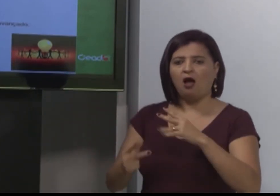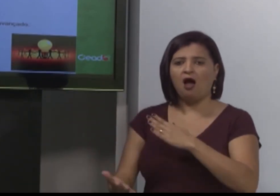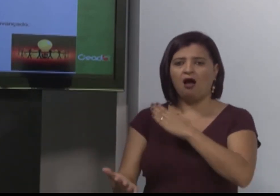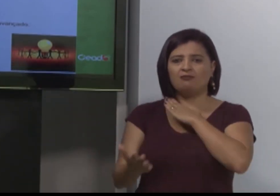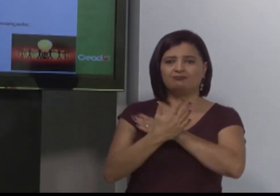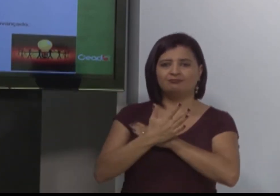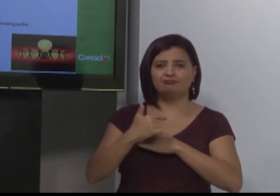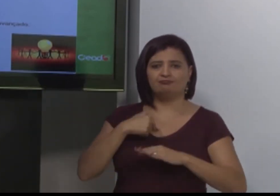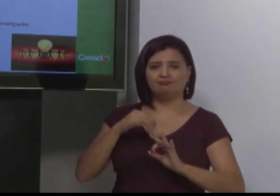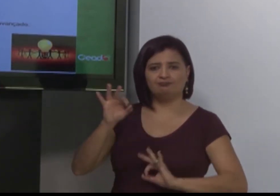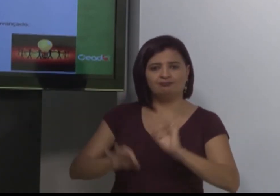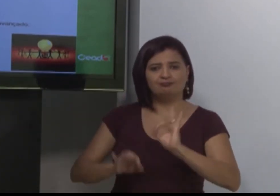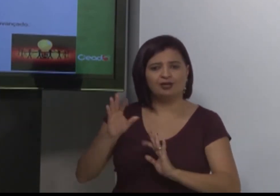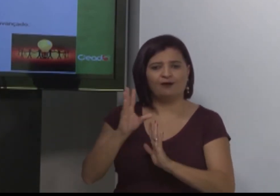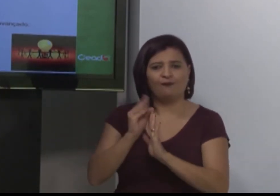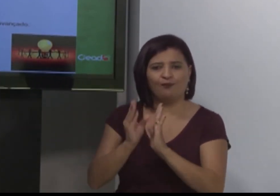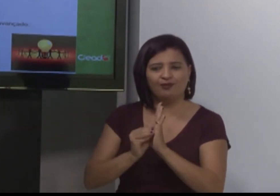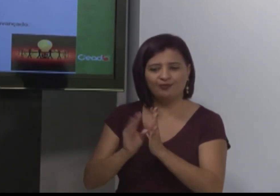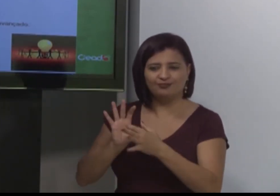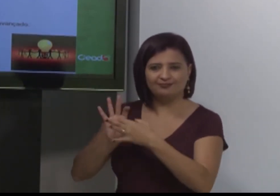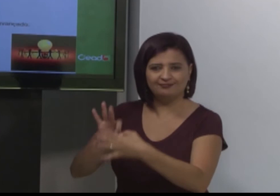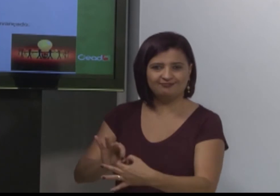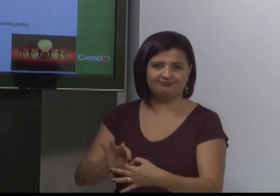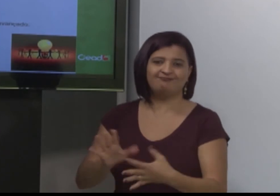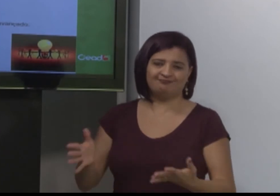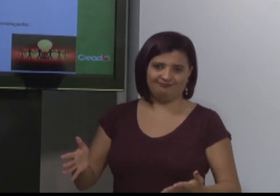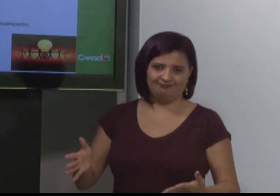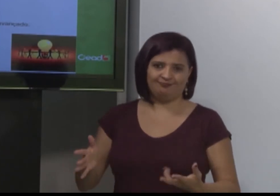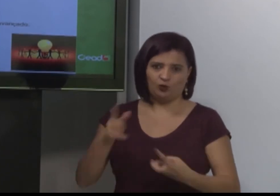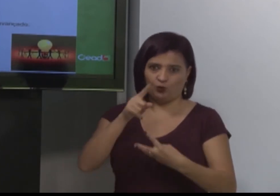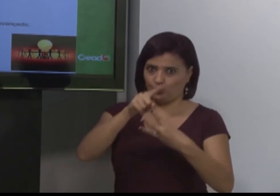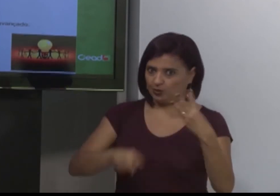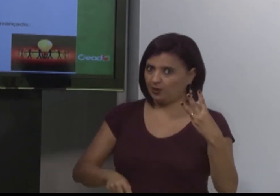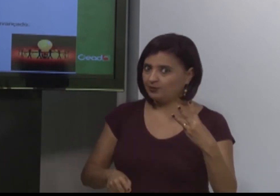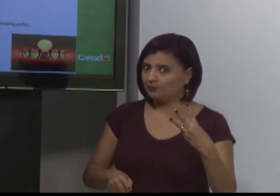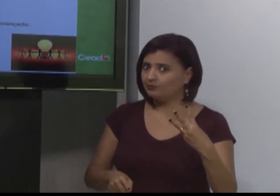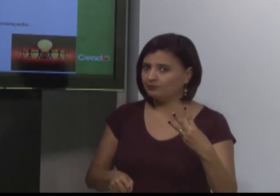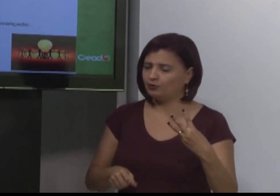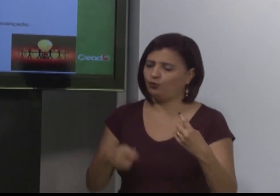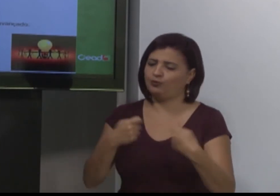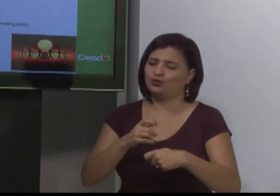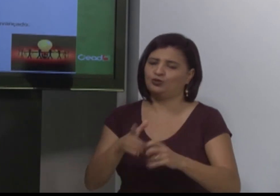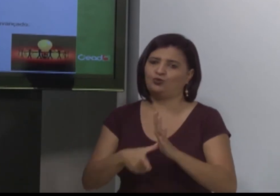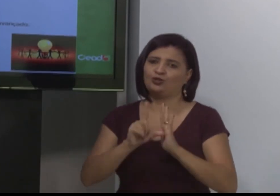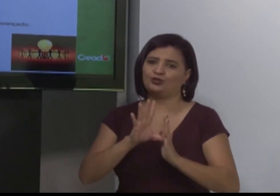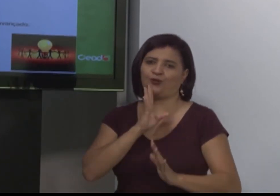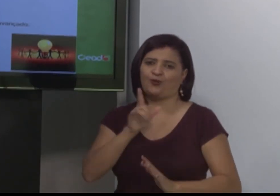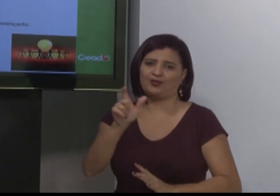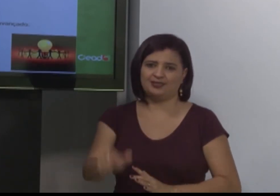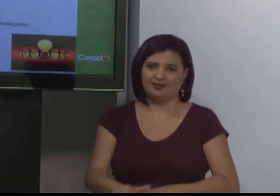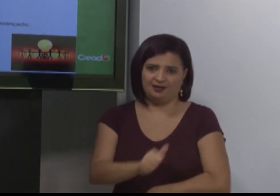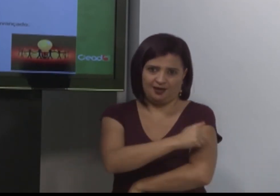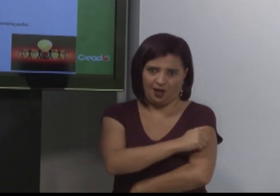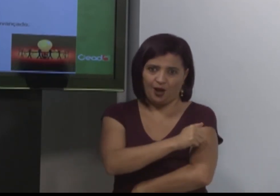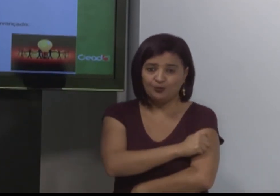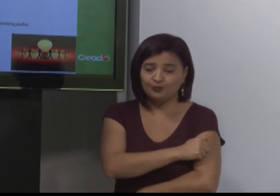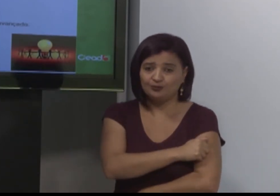A partir dos quais eu vou avaliar o aluno e isso vai favorecer a minha organização. Então, anteriormente eu tenho